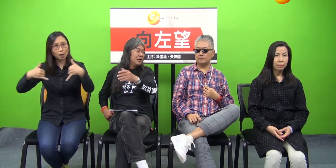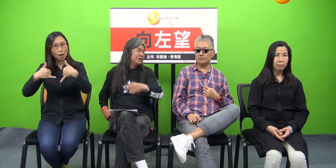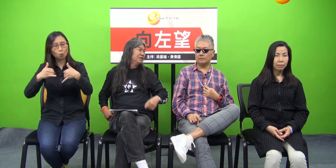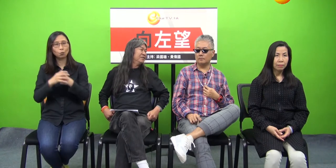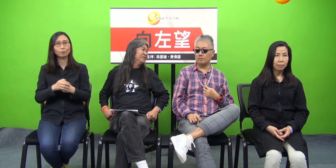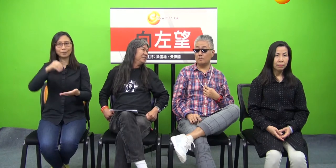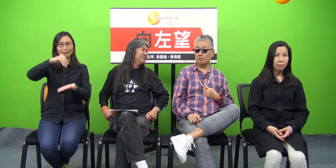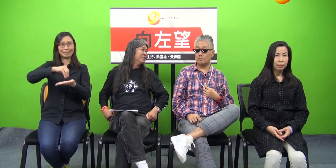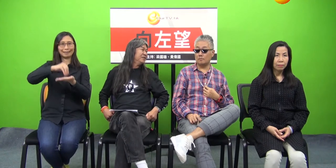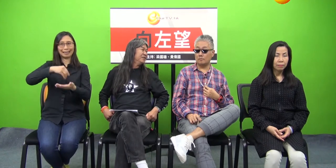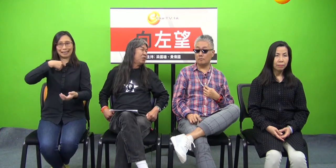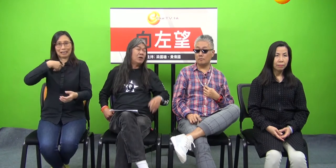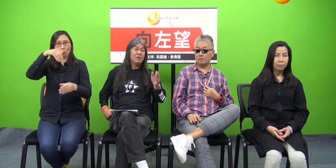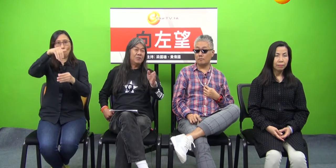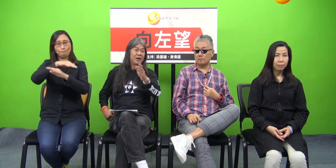選產生，